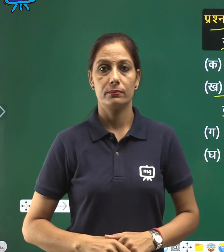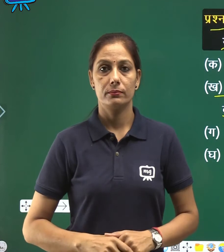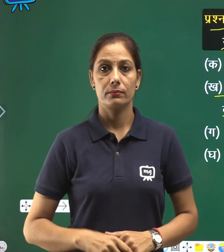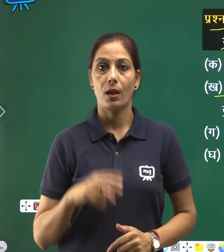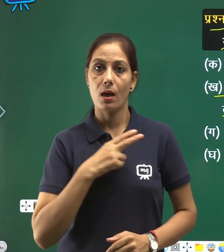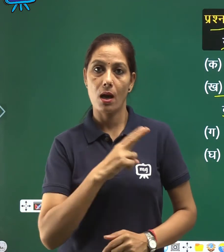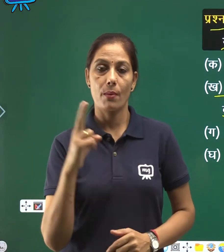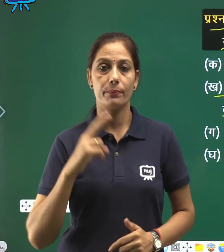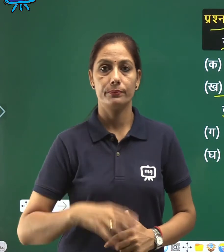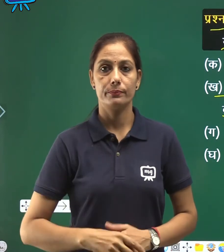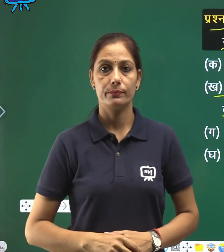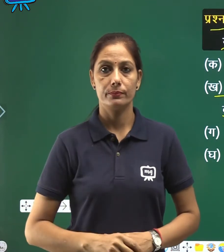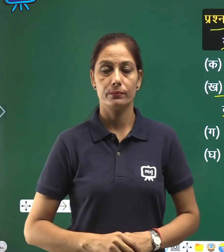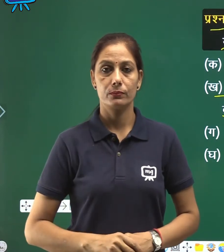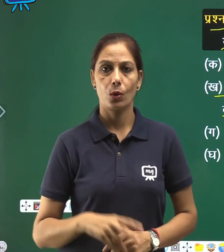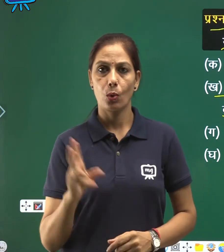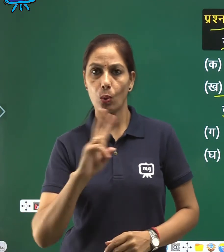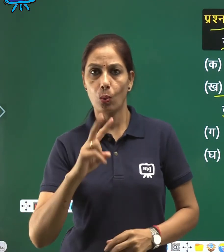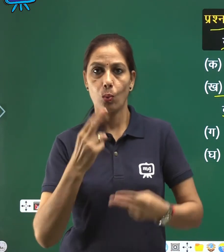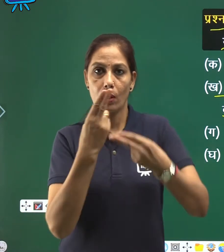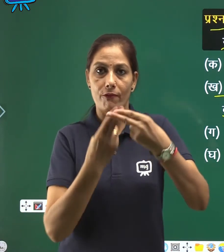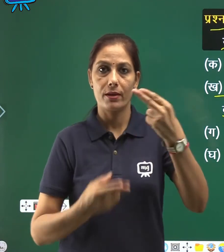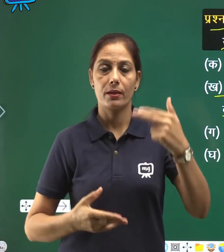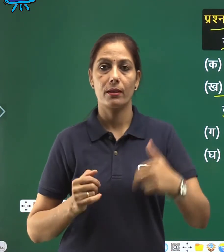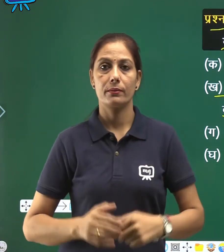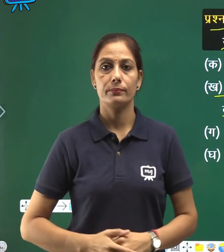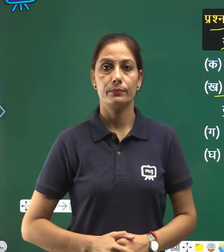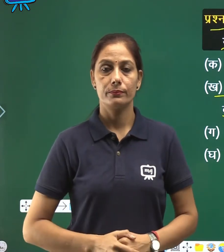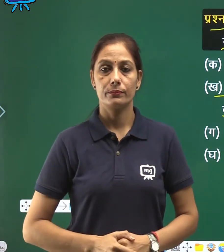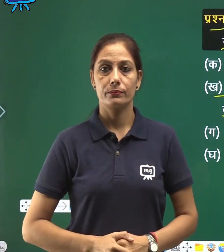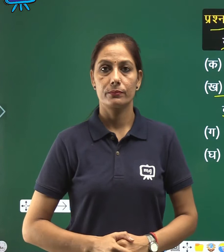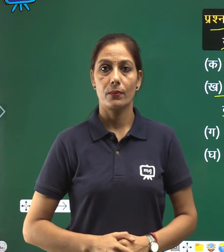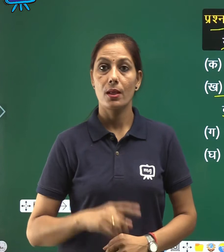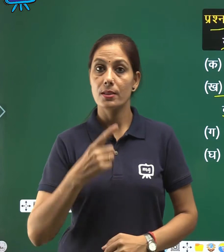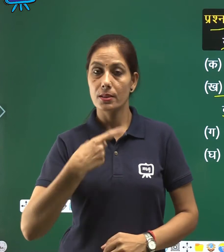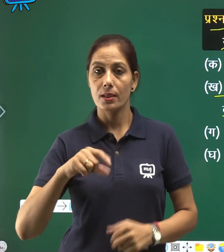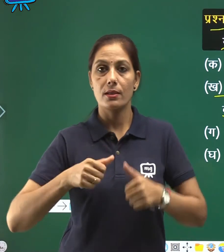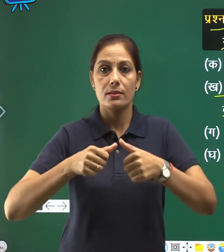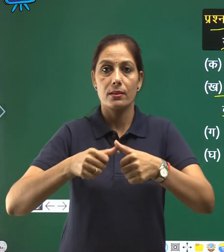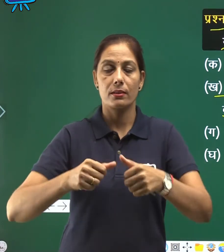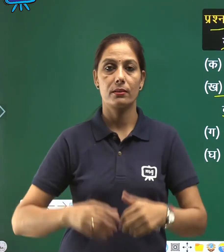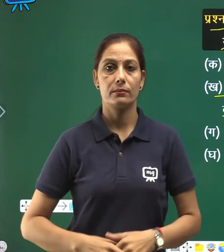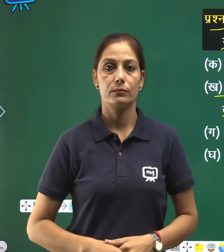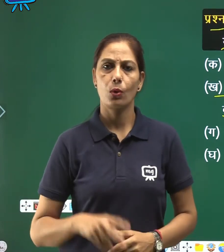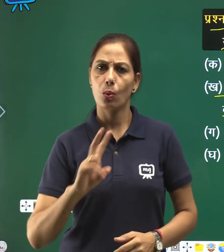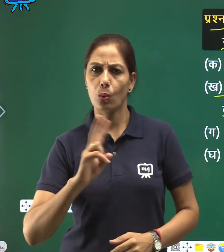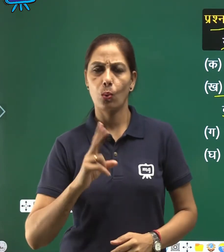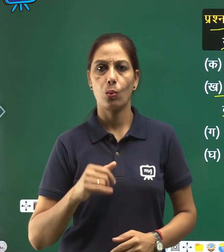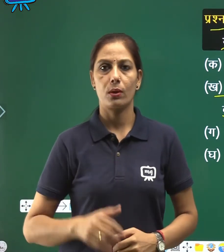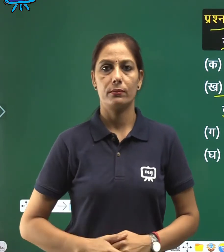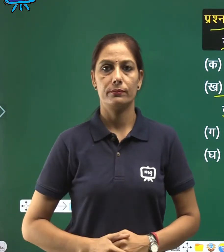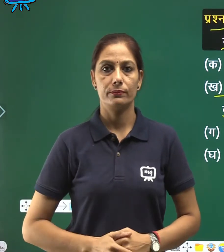शीला अग्रवाल दोनों का वर्णन है। अतः सही उत्तर है दोनों का।